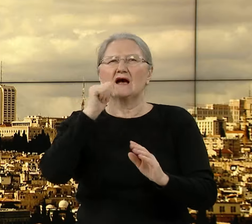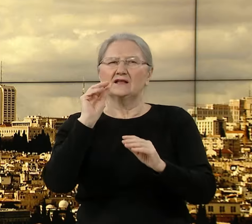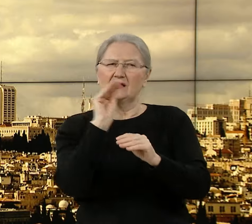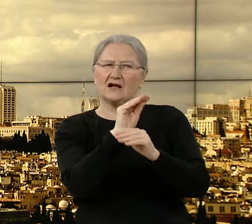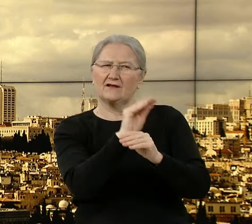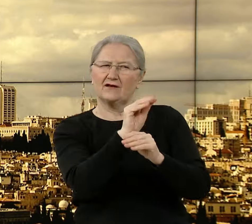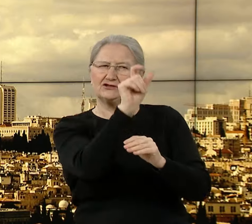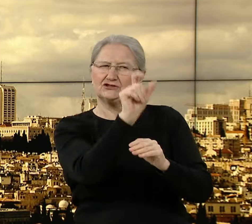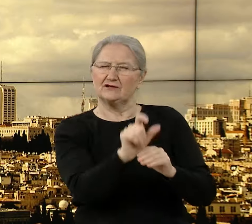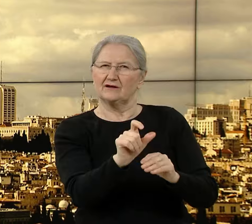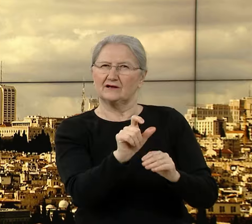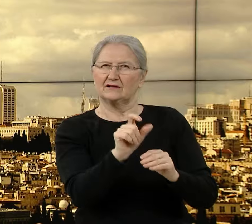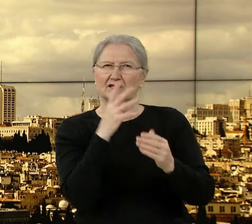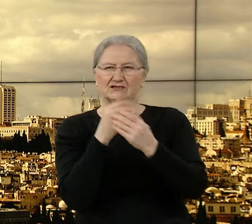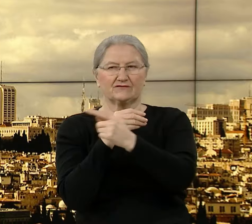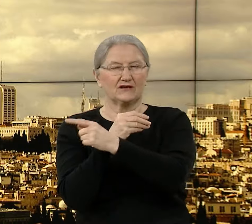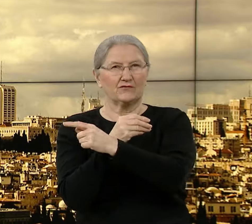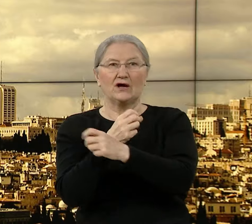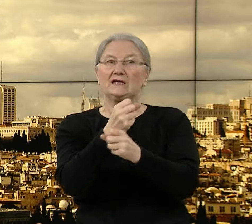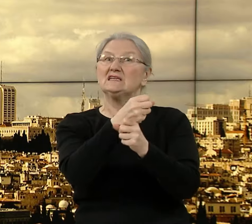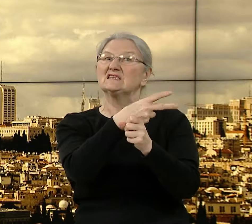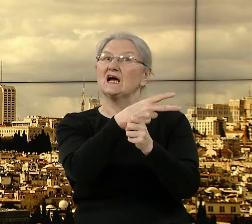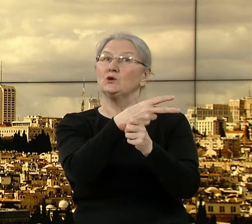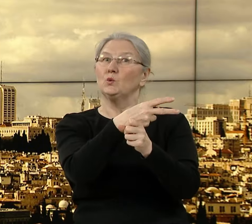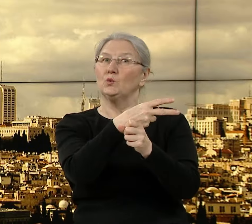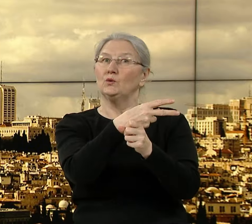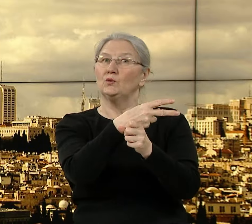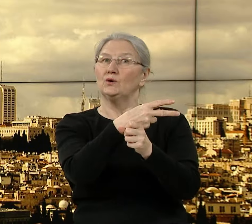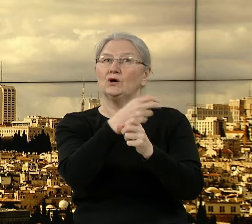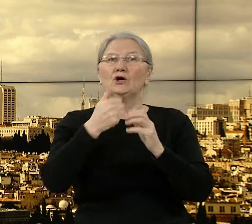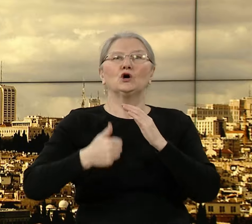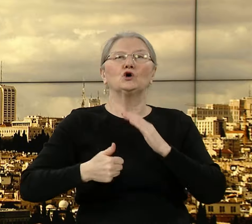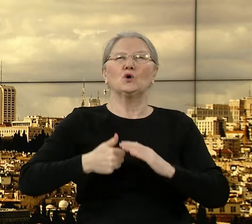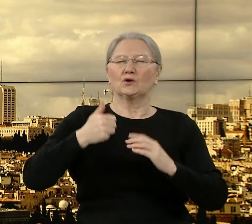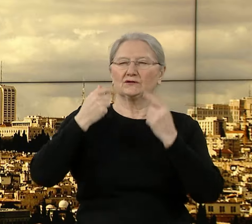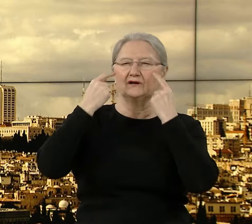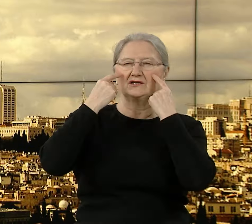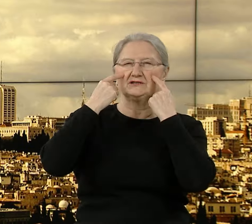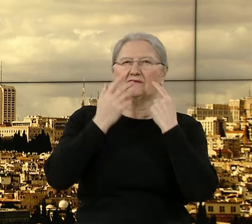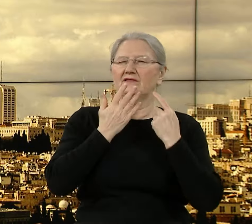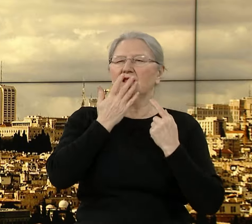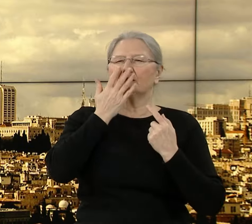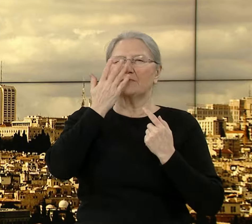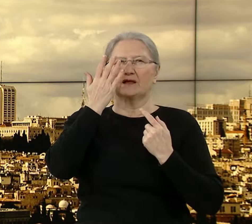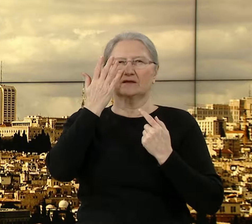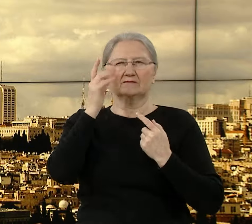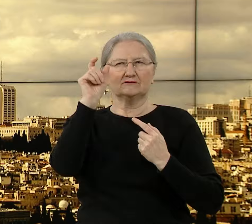клевещущего Ближнего своего изгоню. Гордого очами и надменного